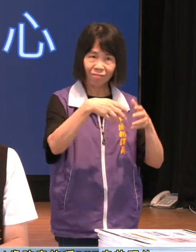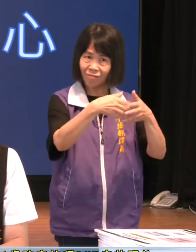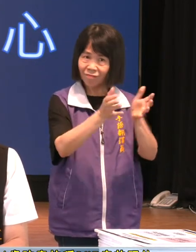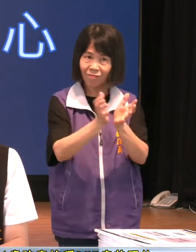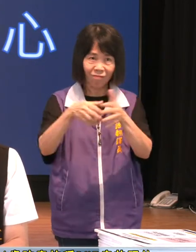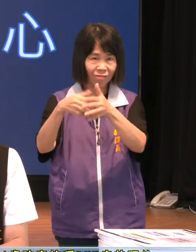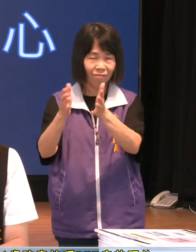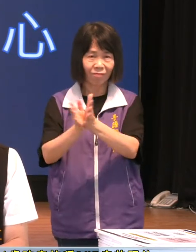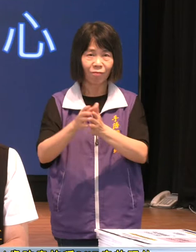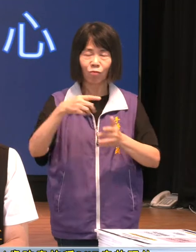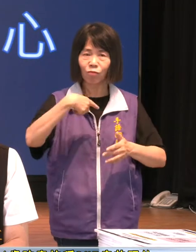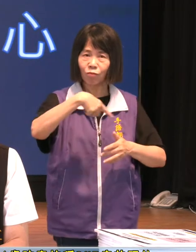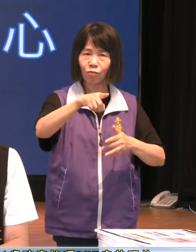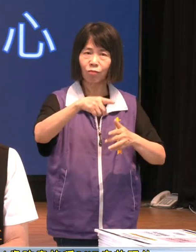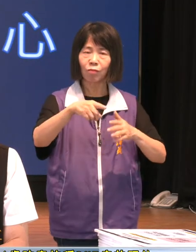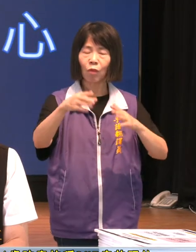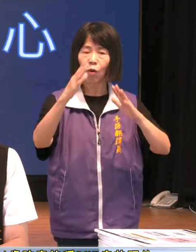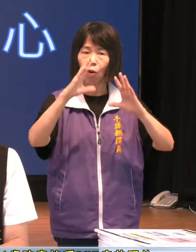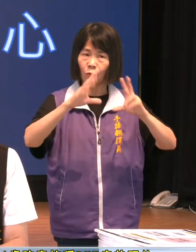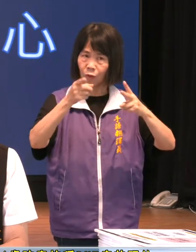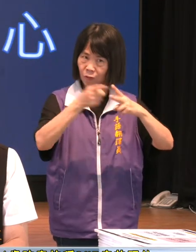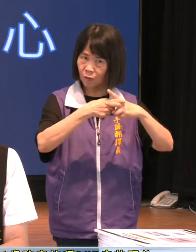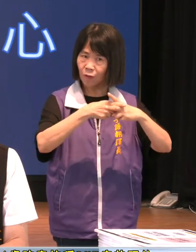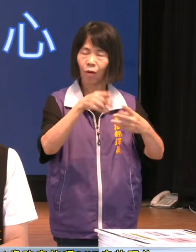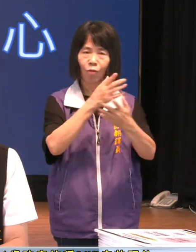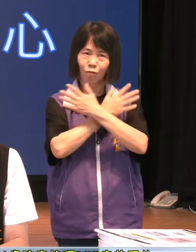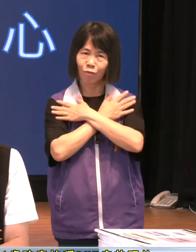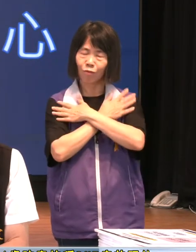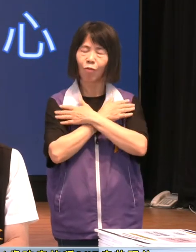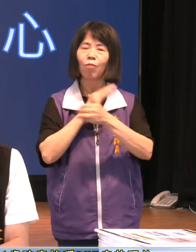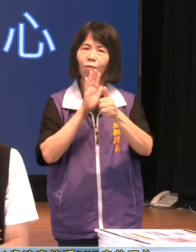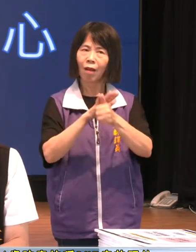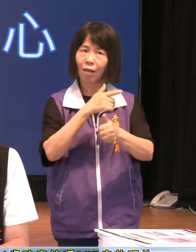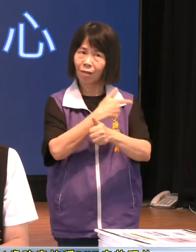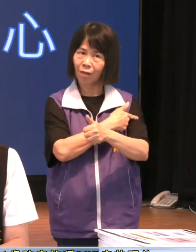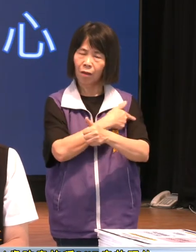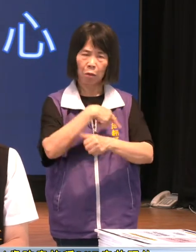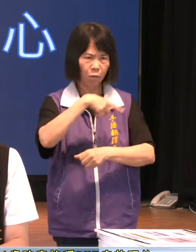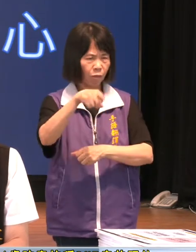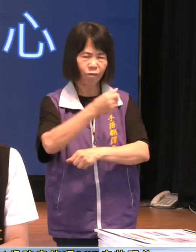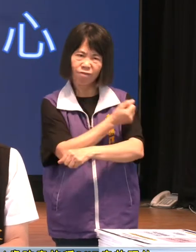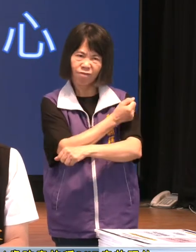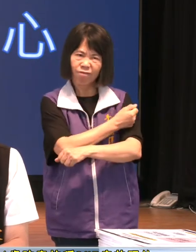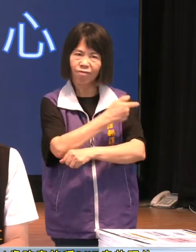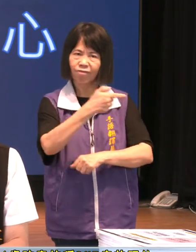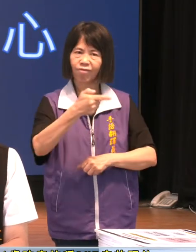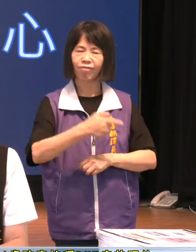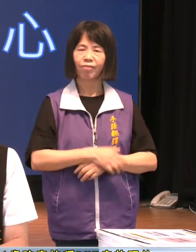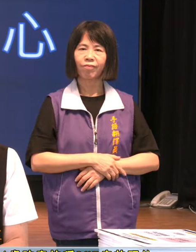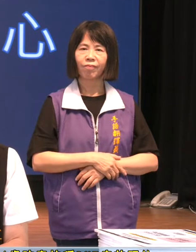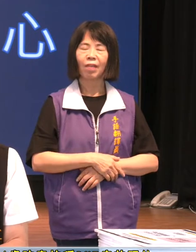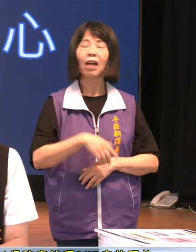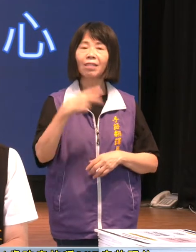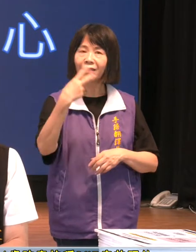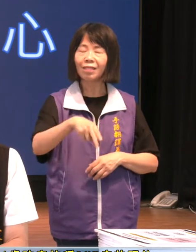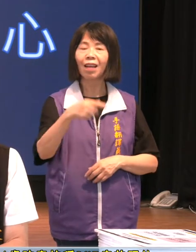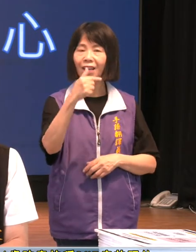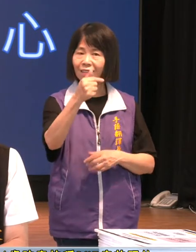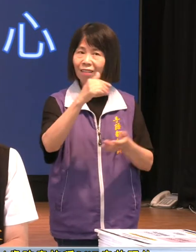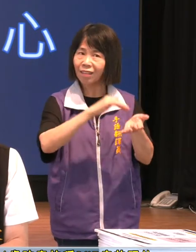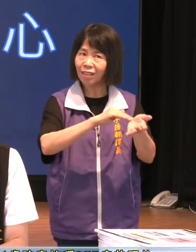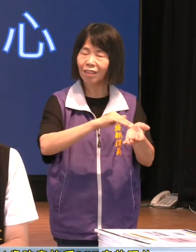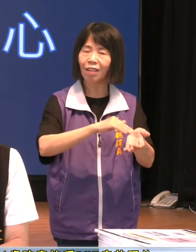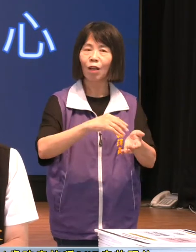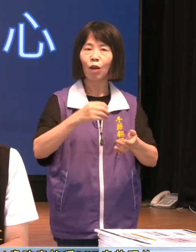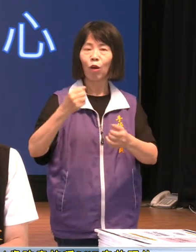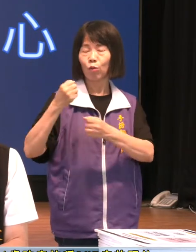个国中到我们的国小幼儿园来接种我想这是非常非常的辛苦。我想一样的门诺医院国立花